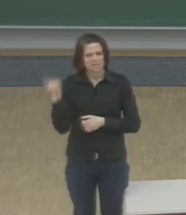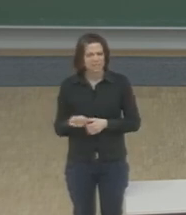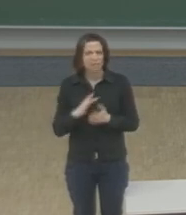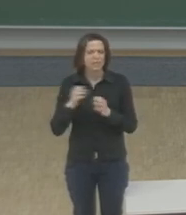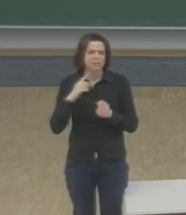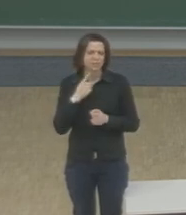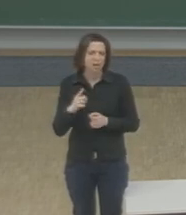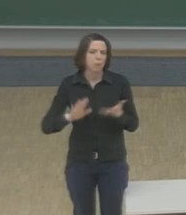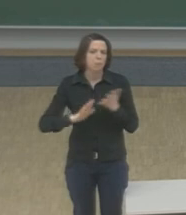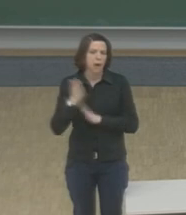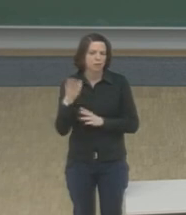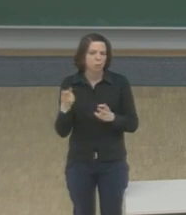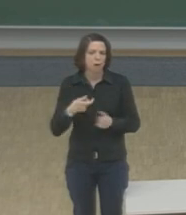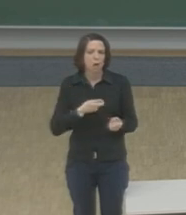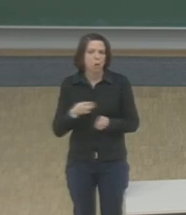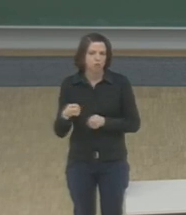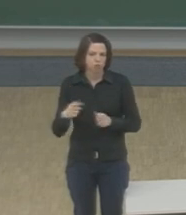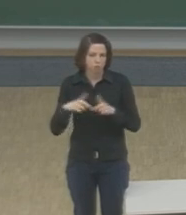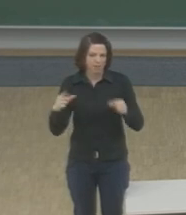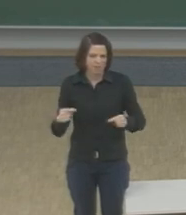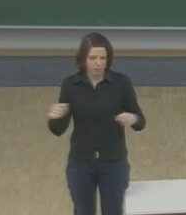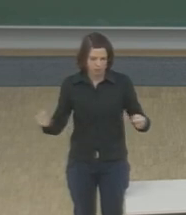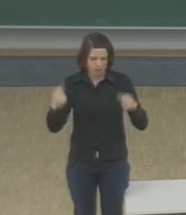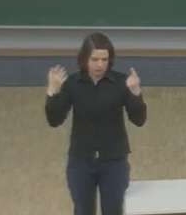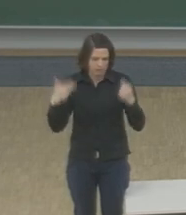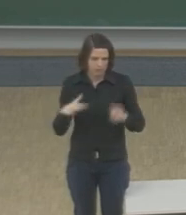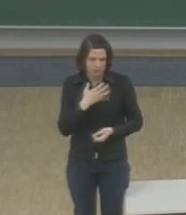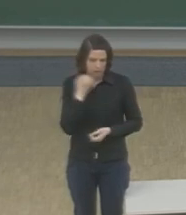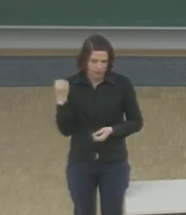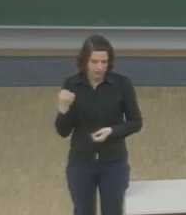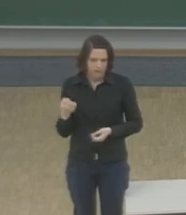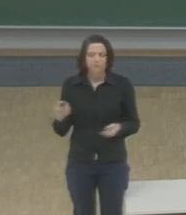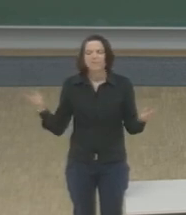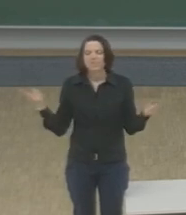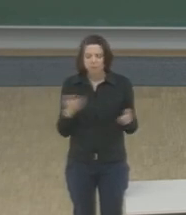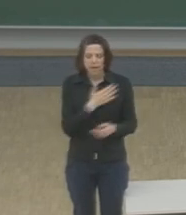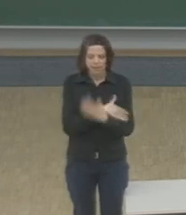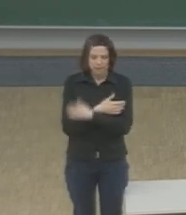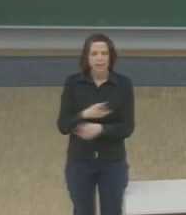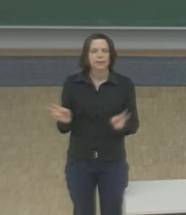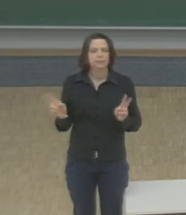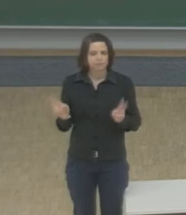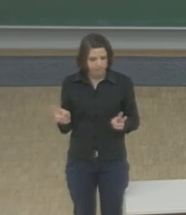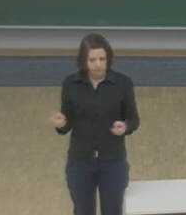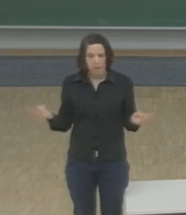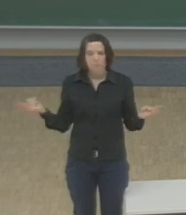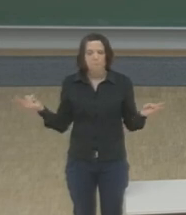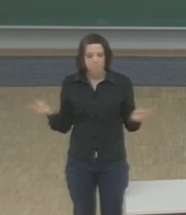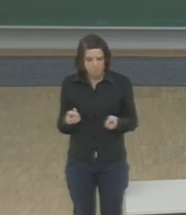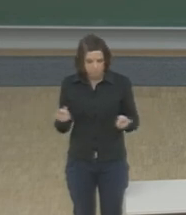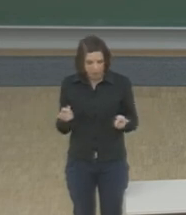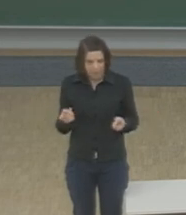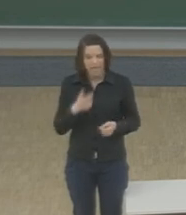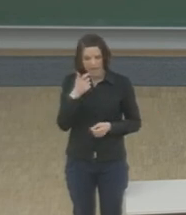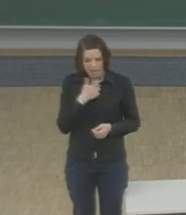Jahres. Ich gestehe beiden Seiten zu, dass sie um den Mathematikunterricht und das Verstehen von Mathematik